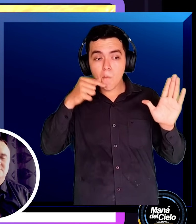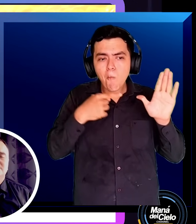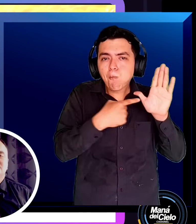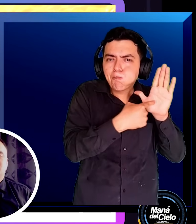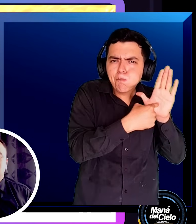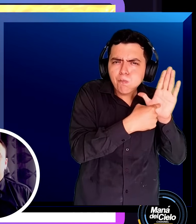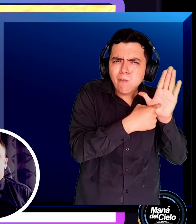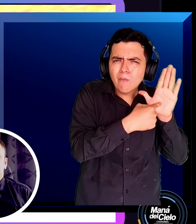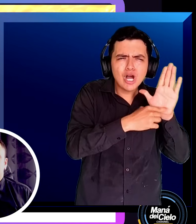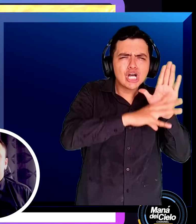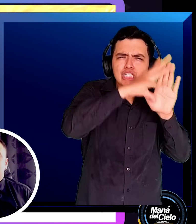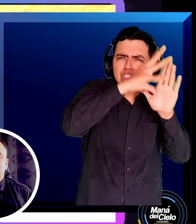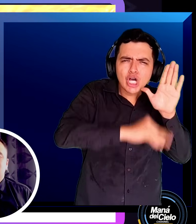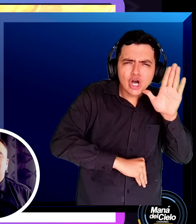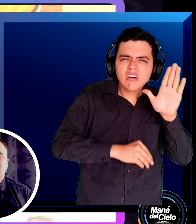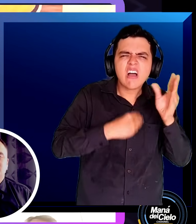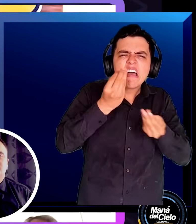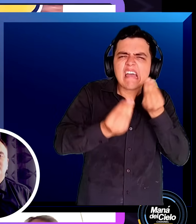Venía mucha gente.